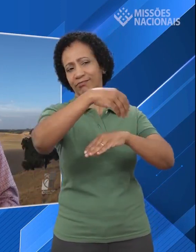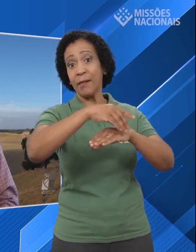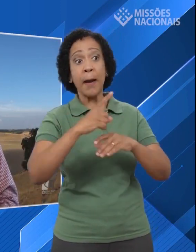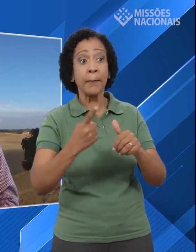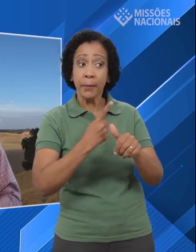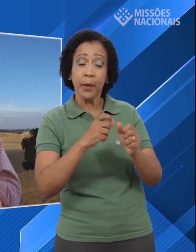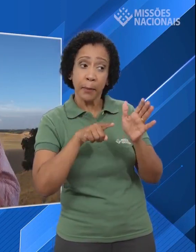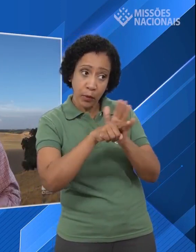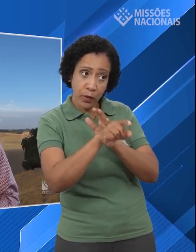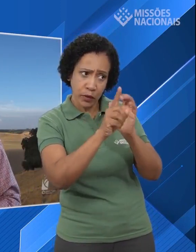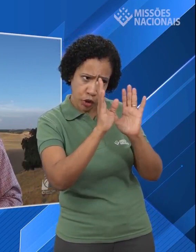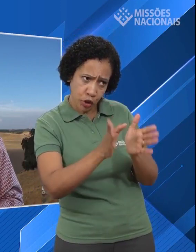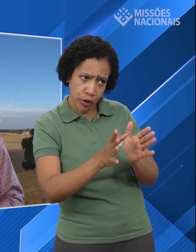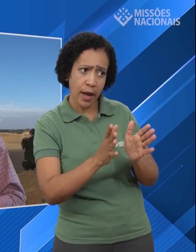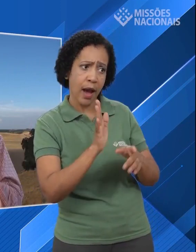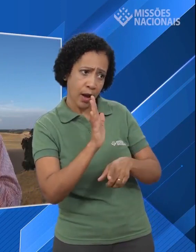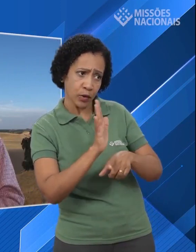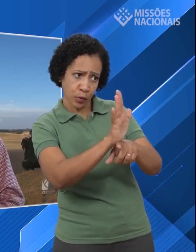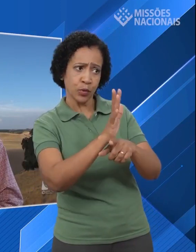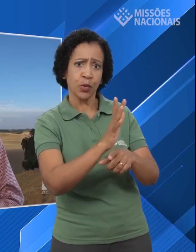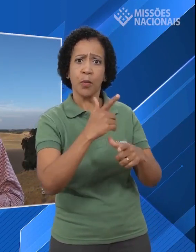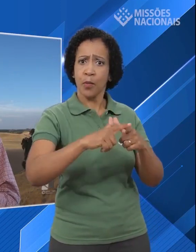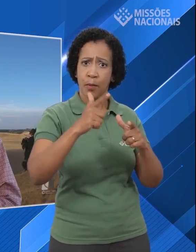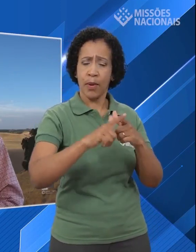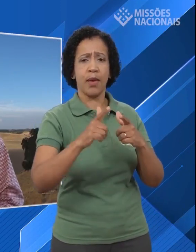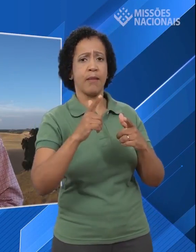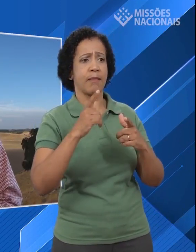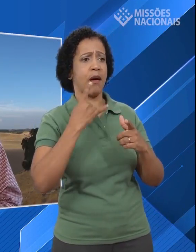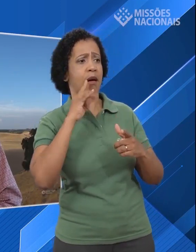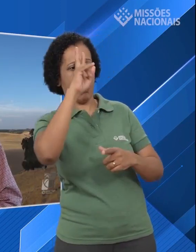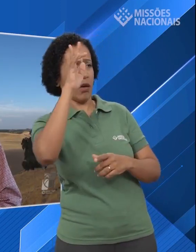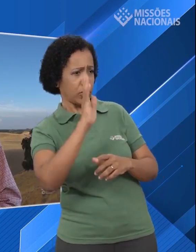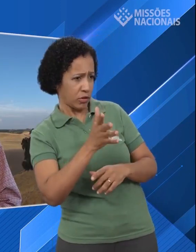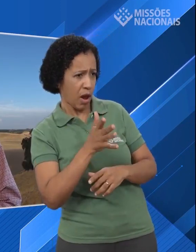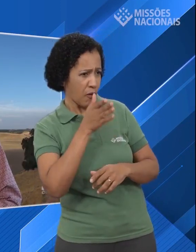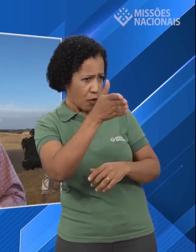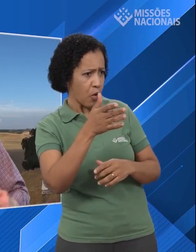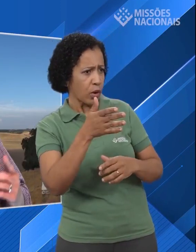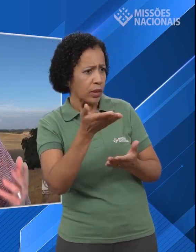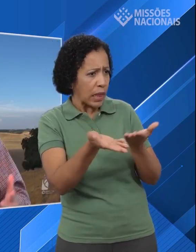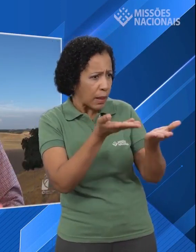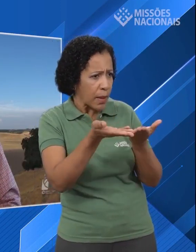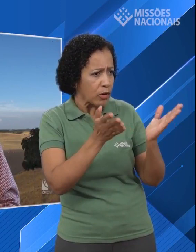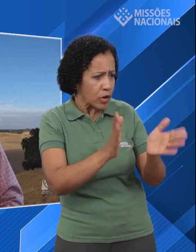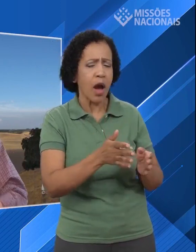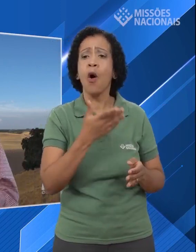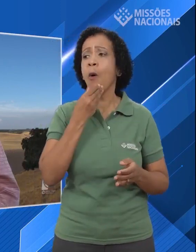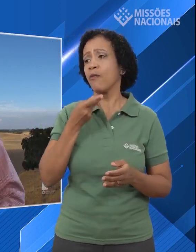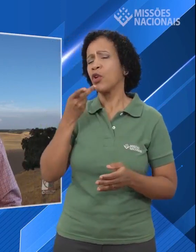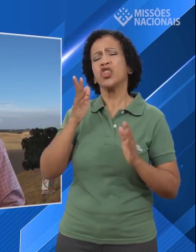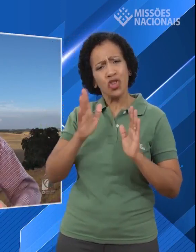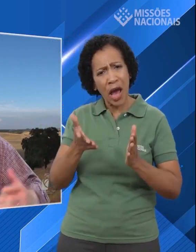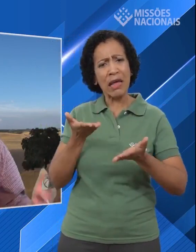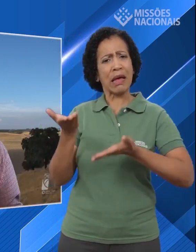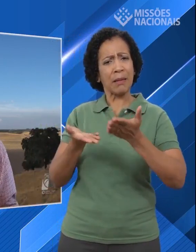você e o que aconteceu comigo mas primeiro quero te perguntar você já recebeu ajuda para o seu problema com a bebida e ele disse já